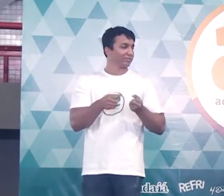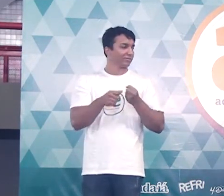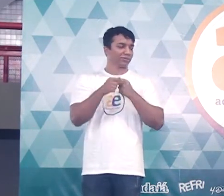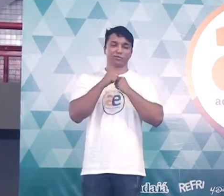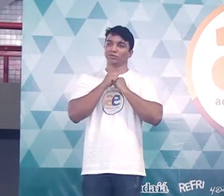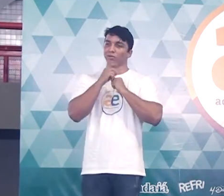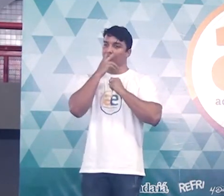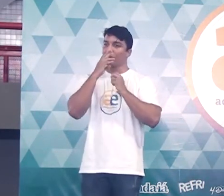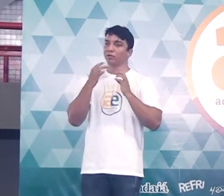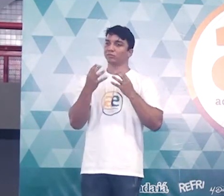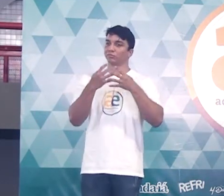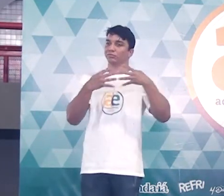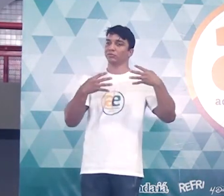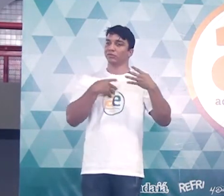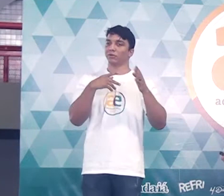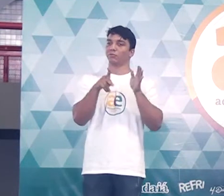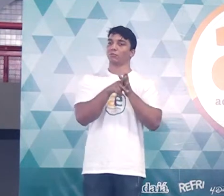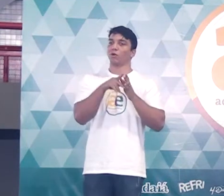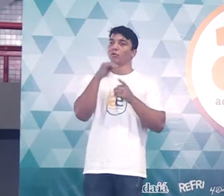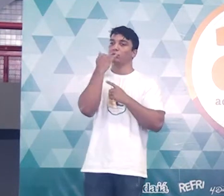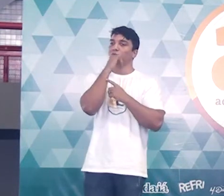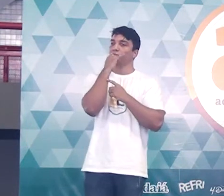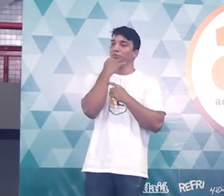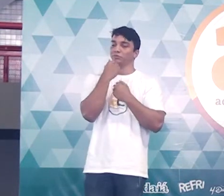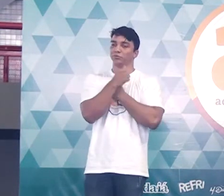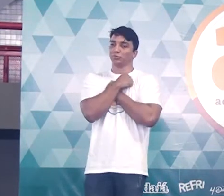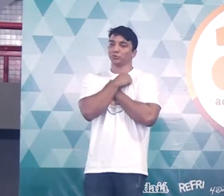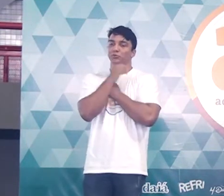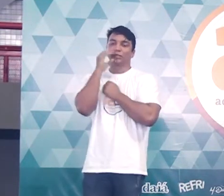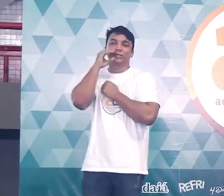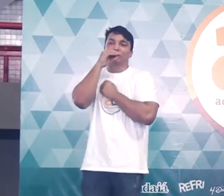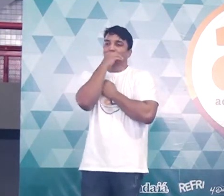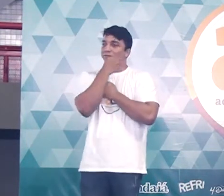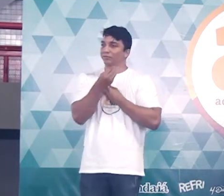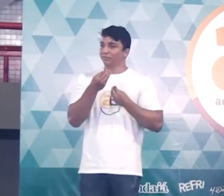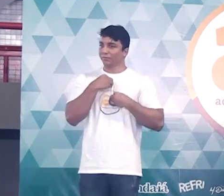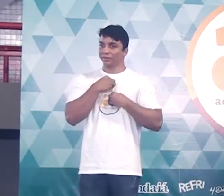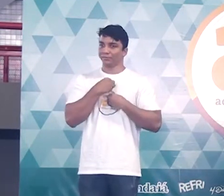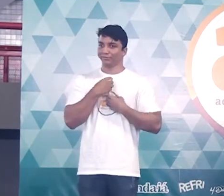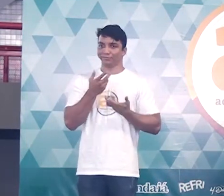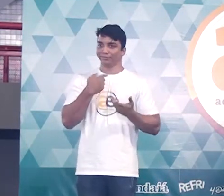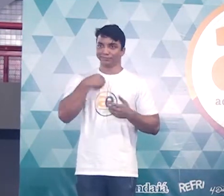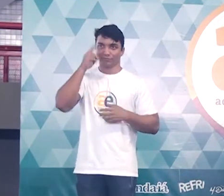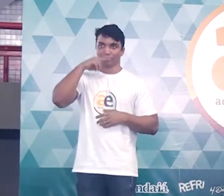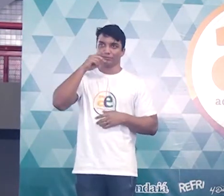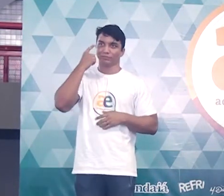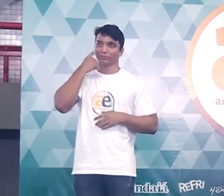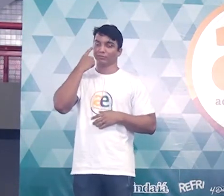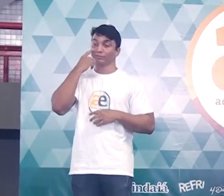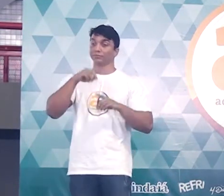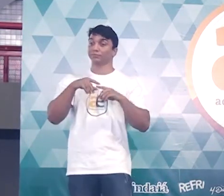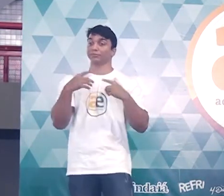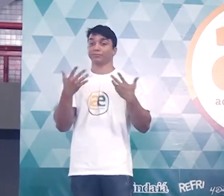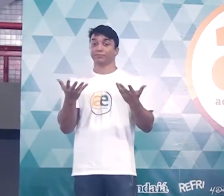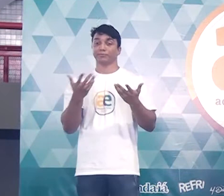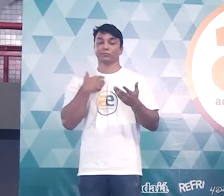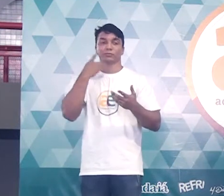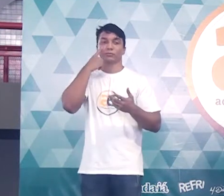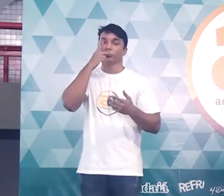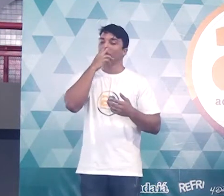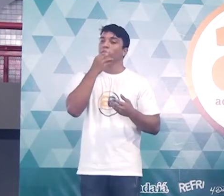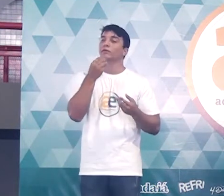elétrico, é cheio de resistores dentro, você liga e fica lá, bem quentinho. Bom, eu nunca vi. Então, o cobertor, ele